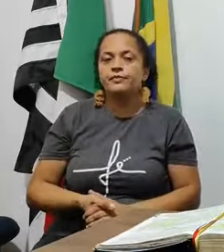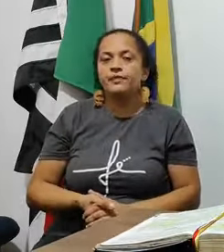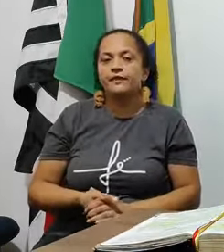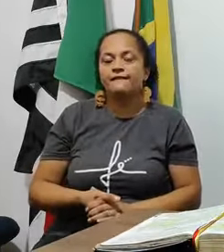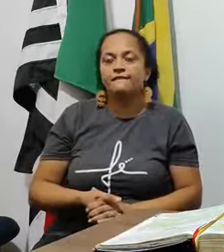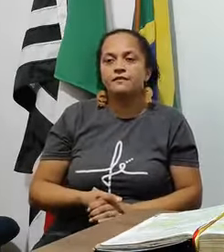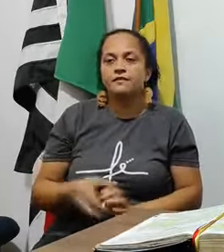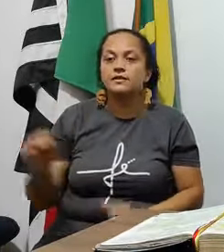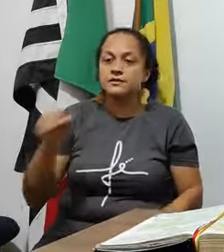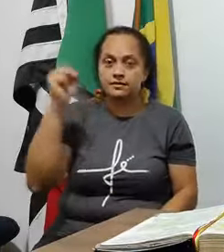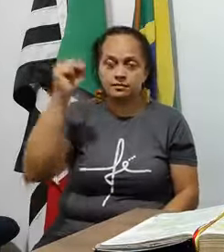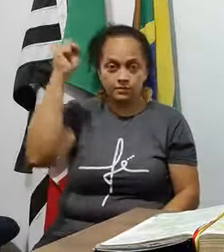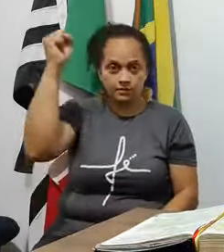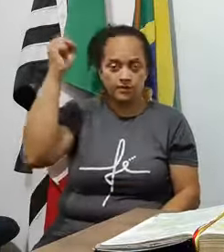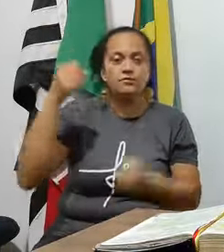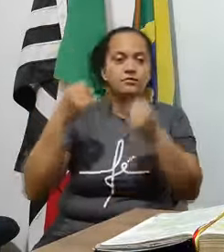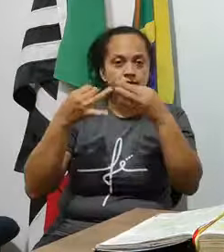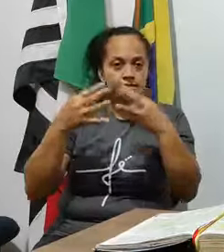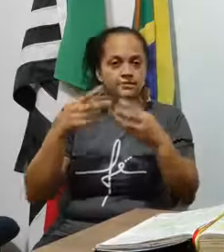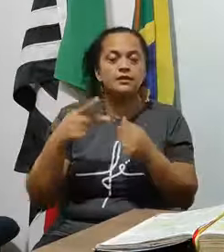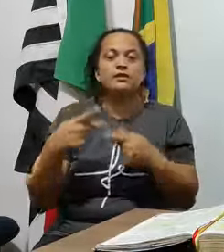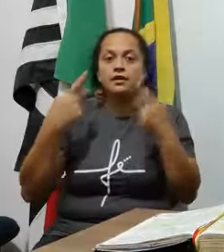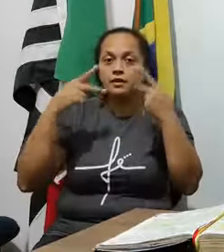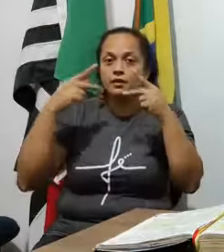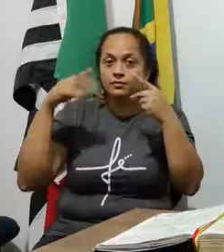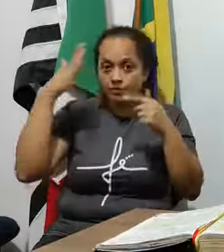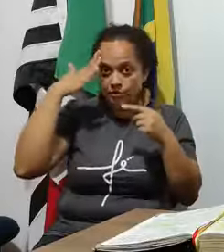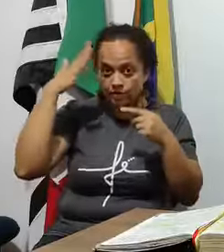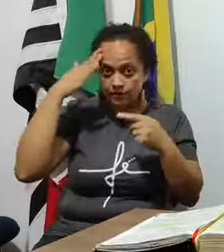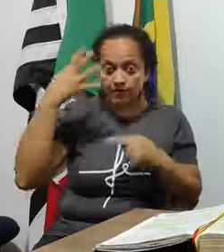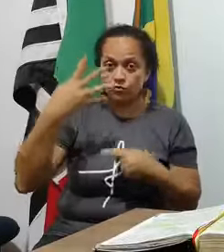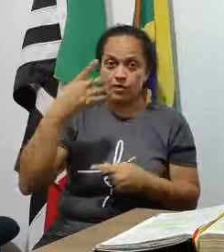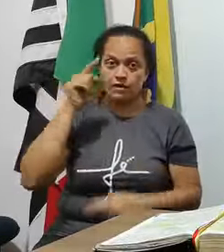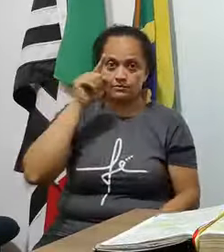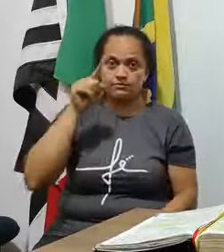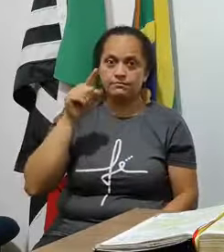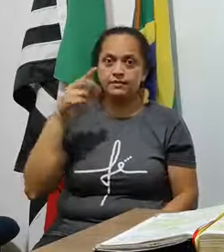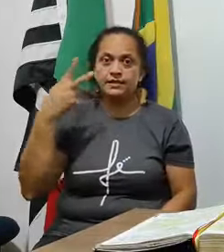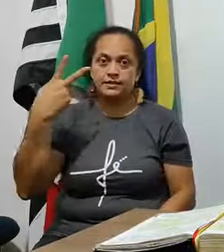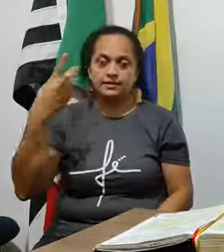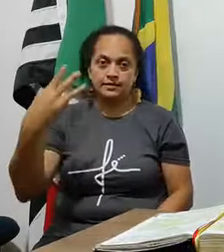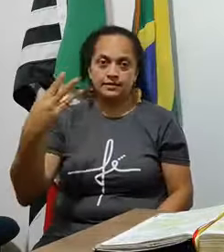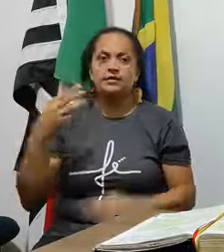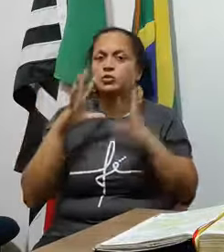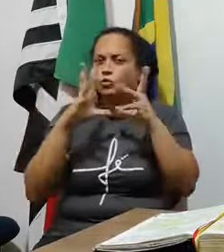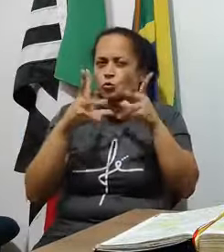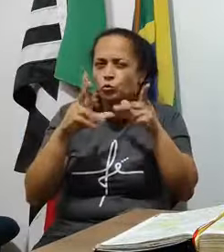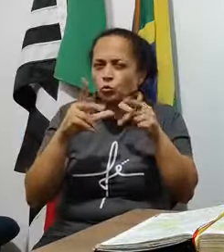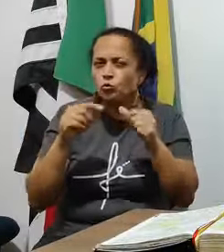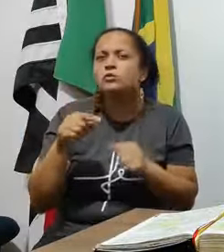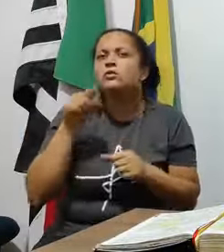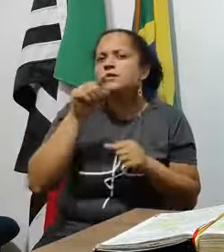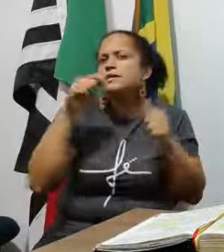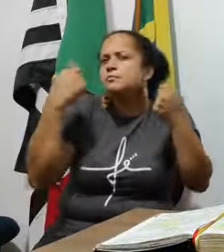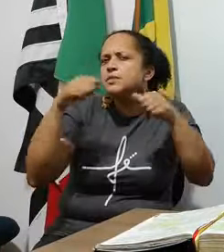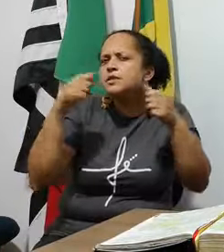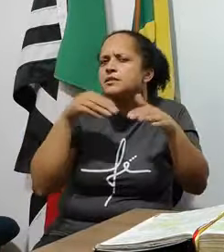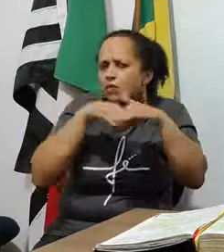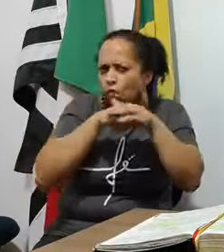23, sobre tudo que se deve guardar, sobre tudo que se deve proteger, proteja